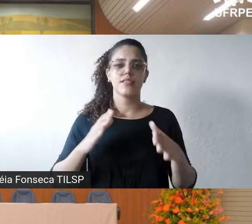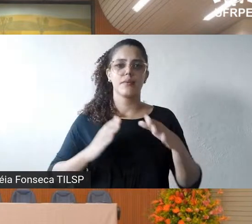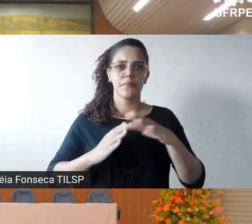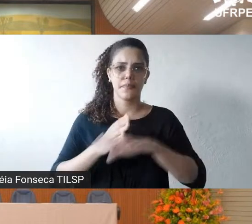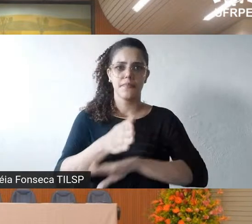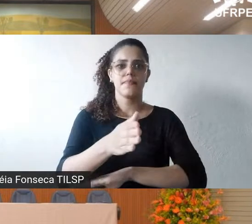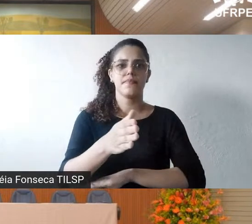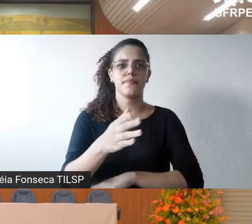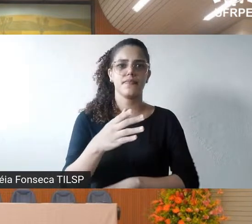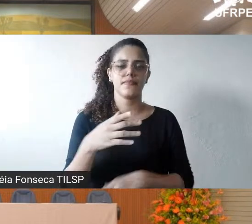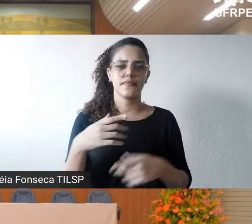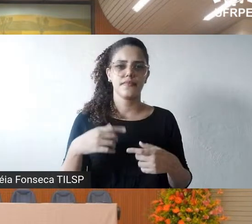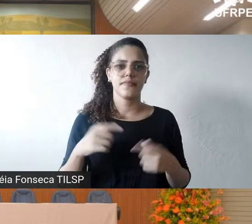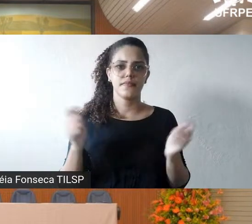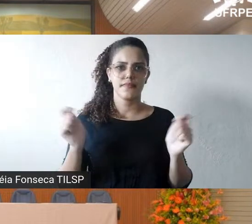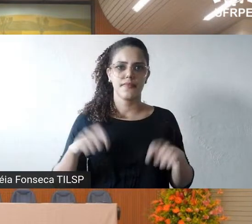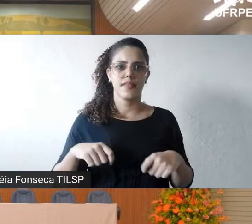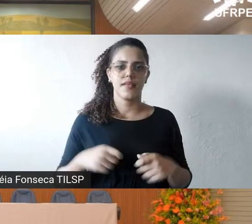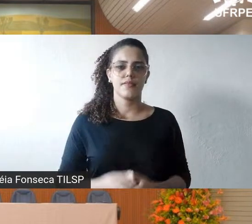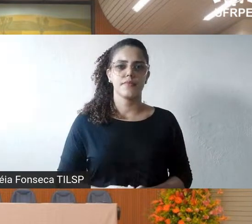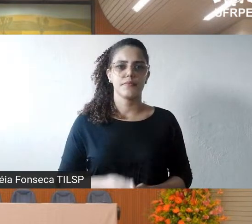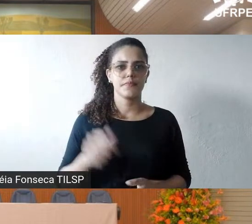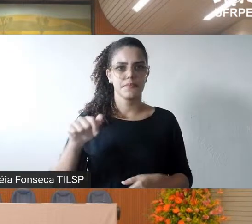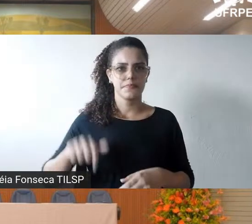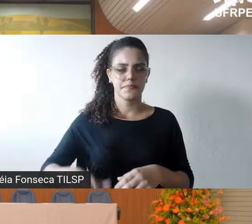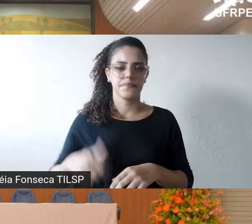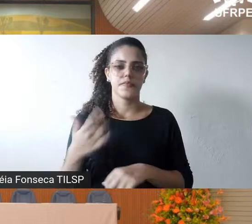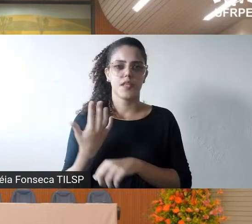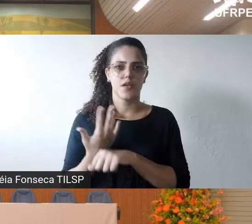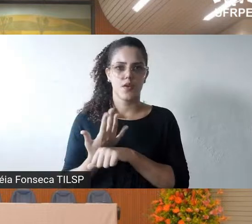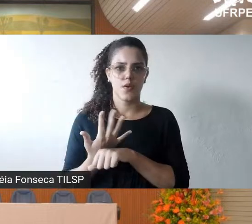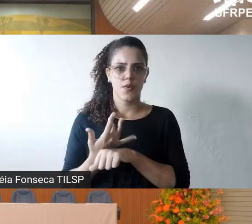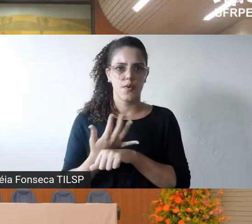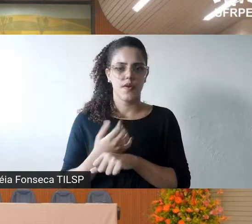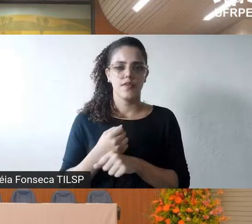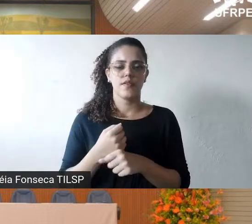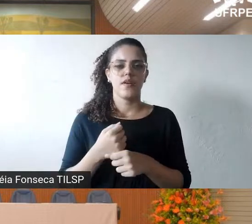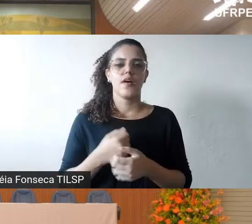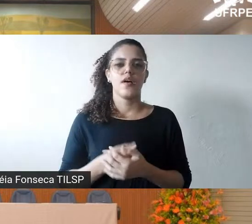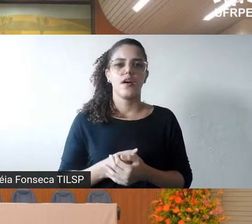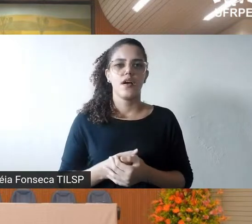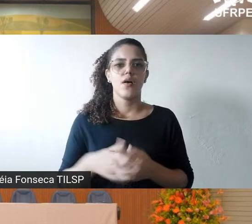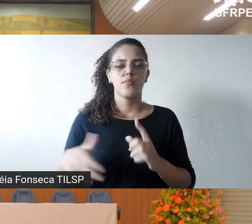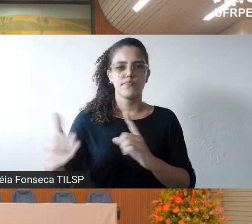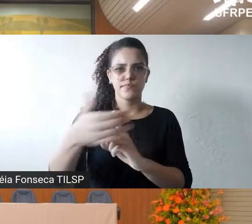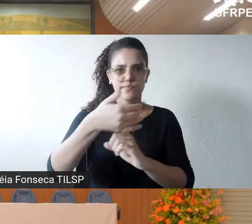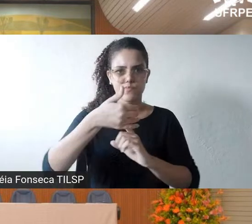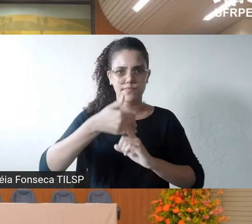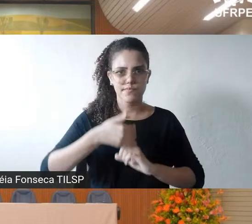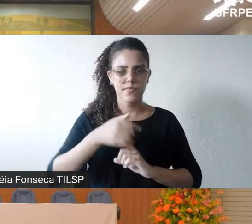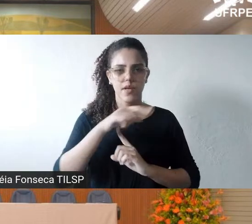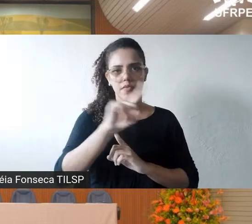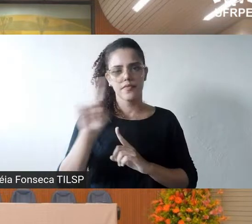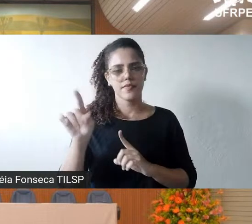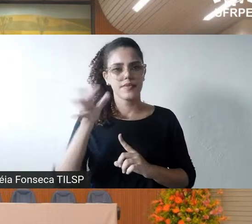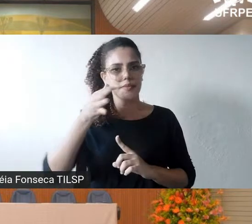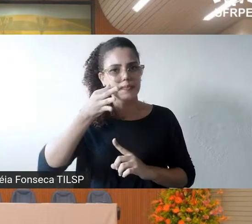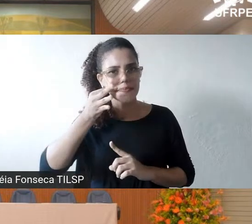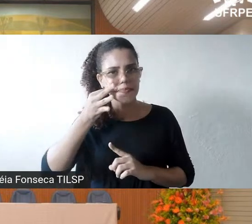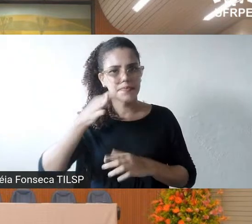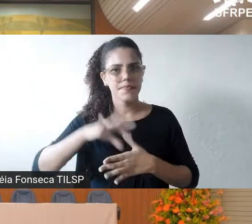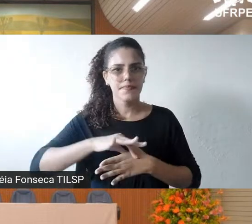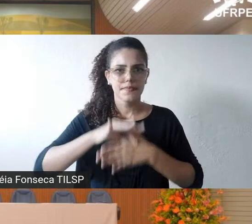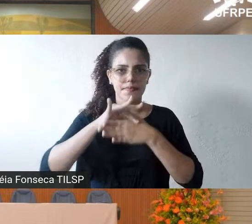estar de braços abertos para acolhê-los presencialmente, como sempre fez. Os alunos veteranos conhecem o